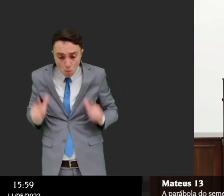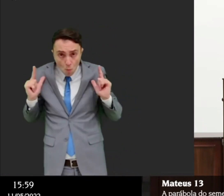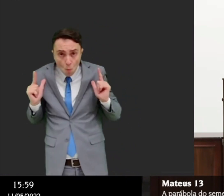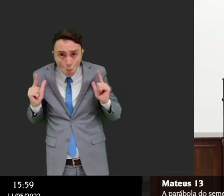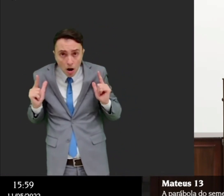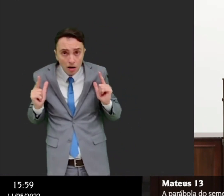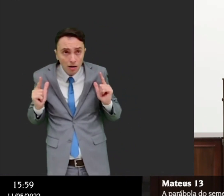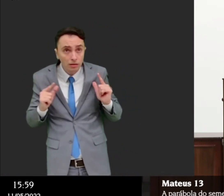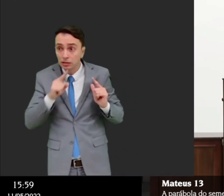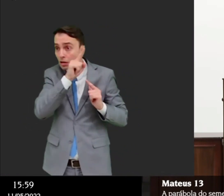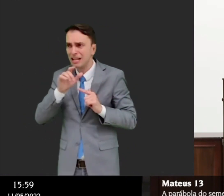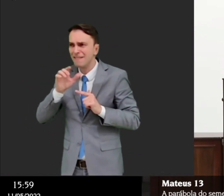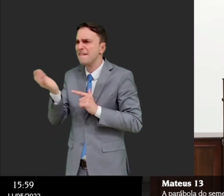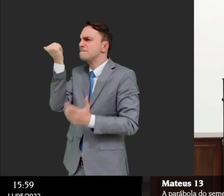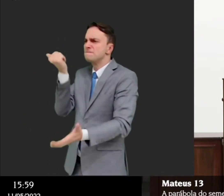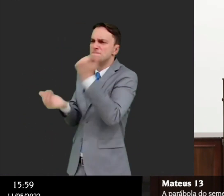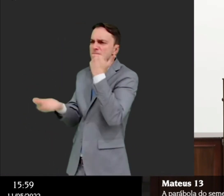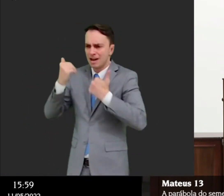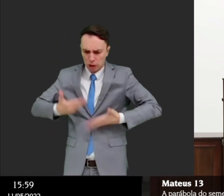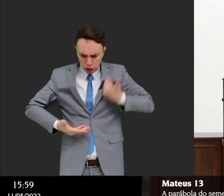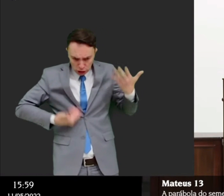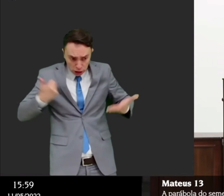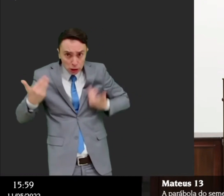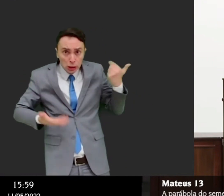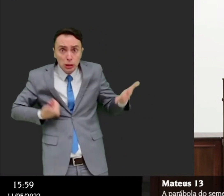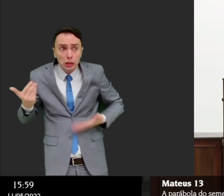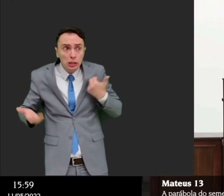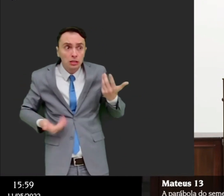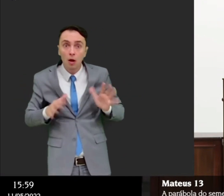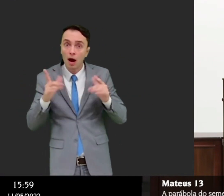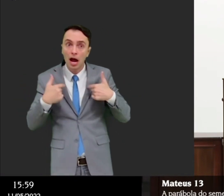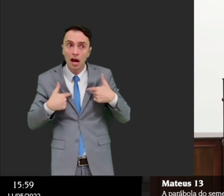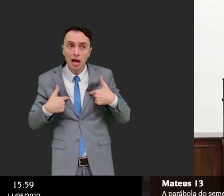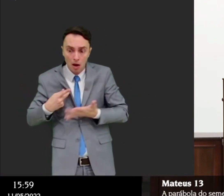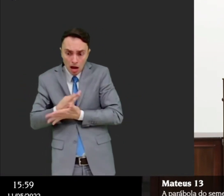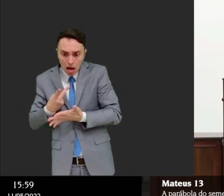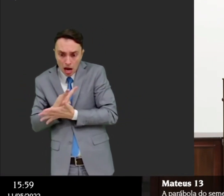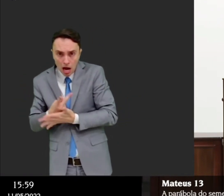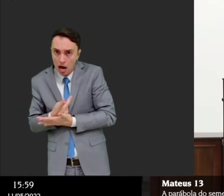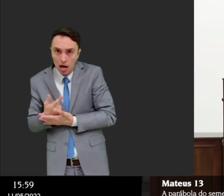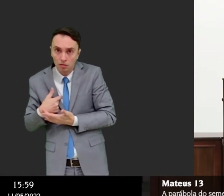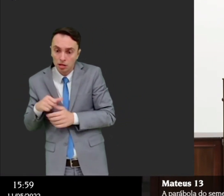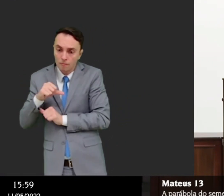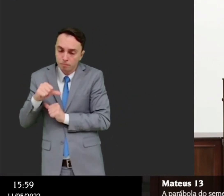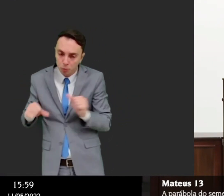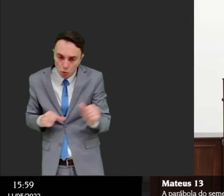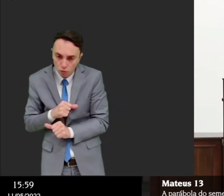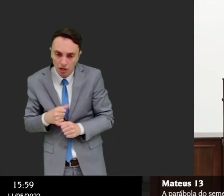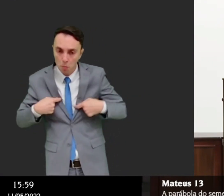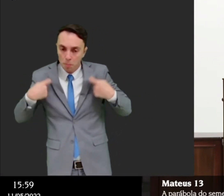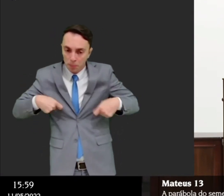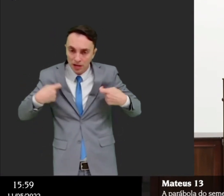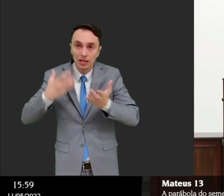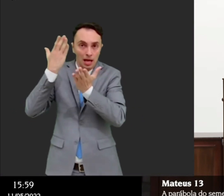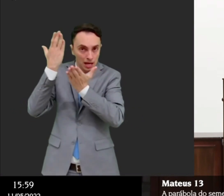dessa palavra. Eu tenho que mudar de lado. Eu tenho que procurar o jeito de agradar a Deus, para